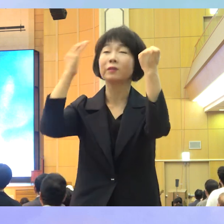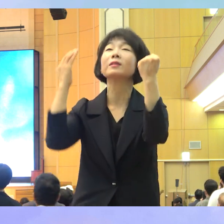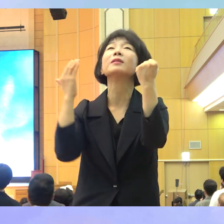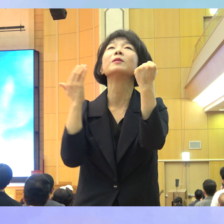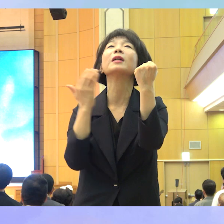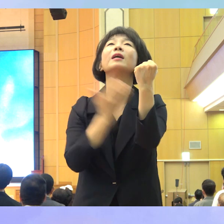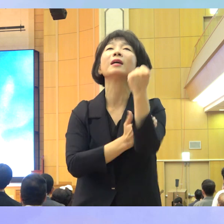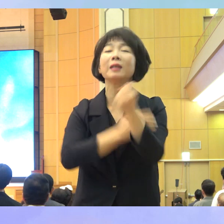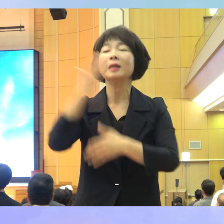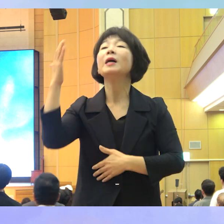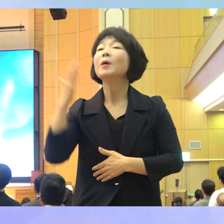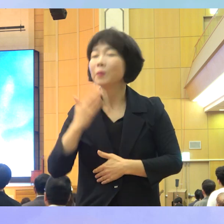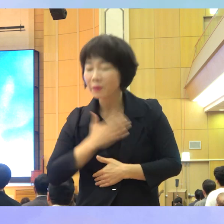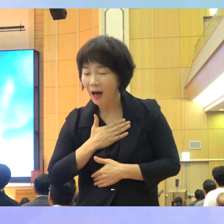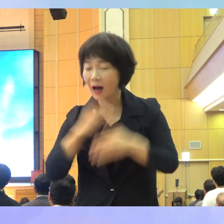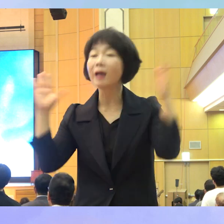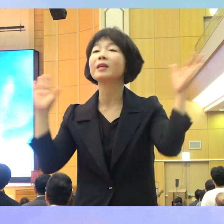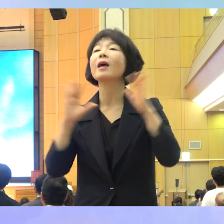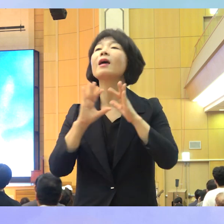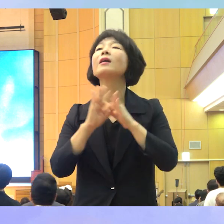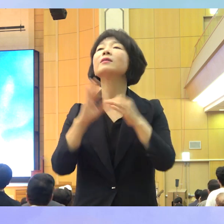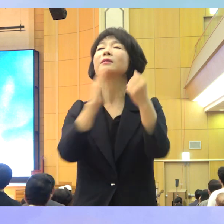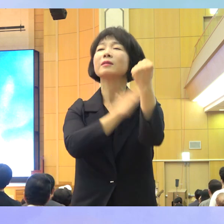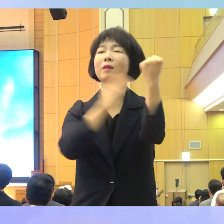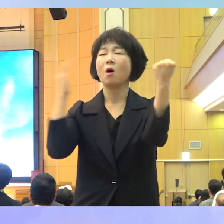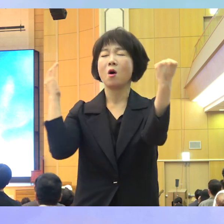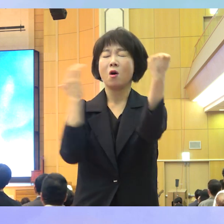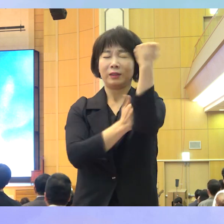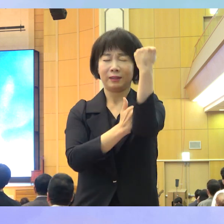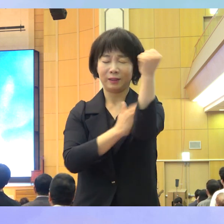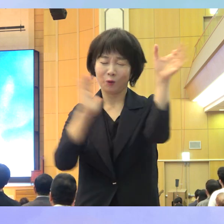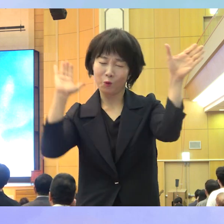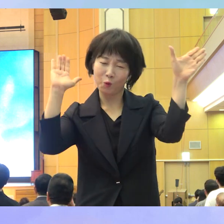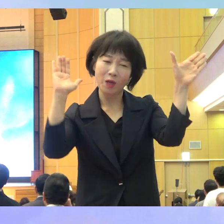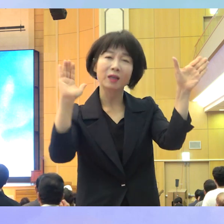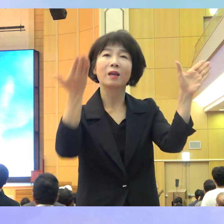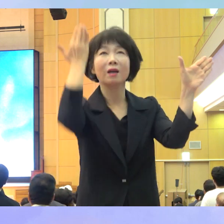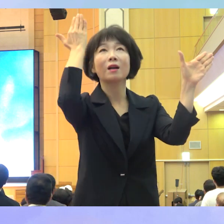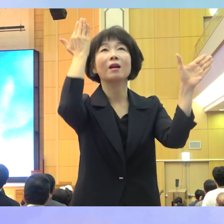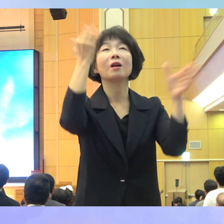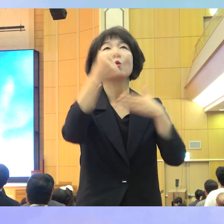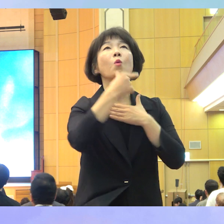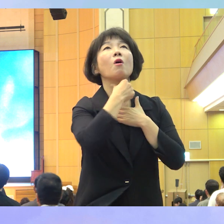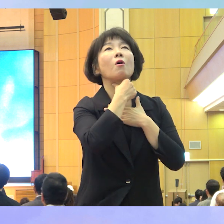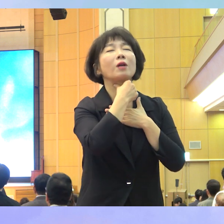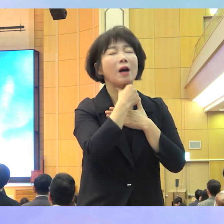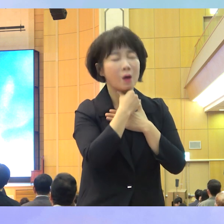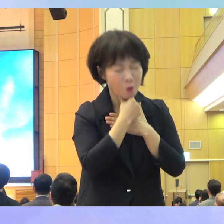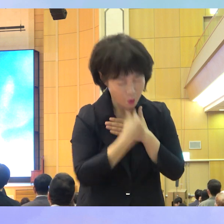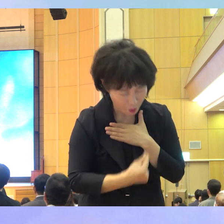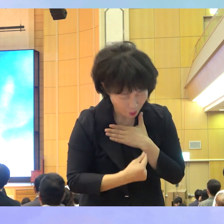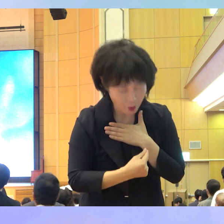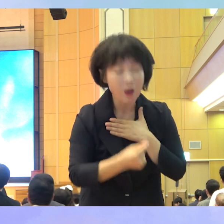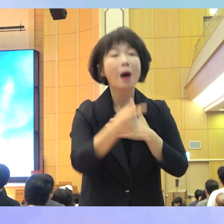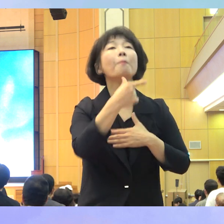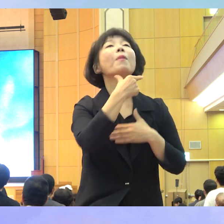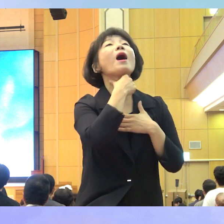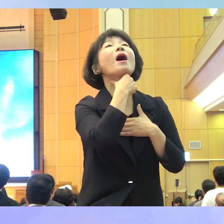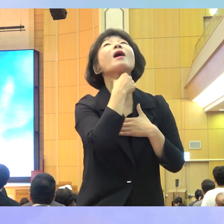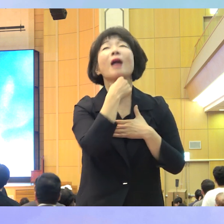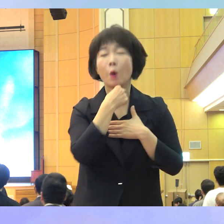성령님의 권능이 나의 능력이 되기